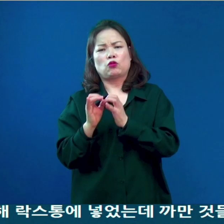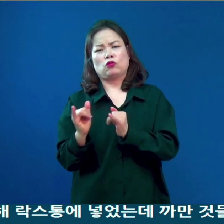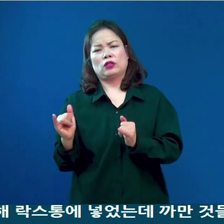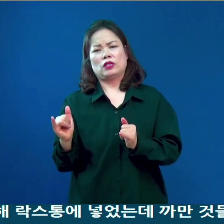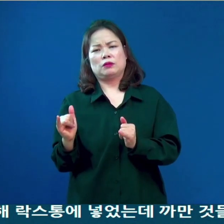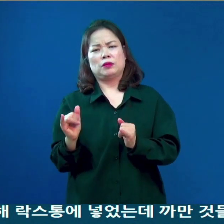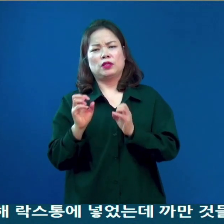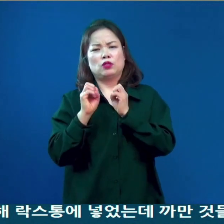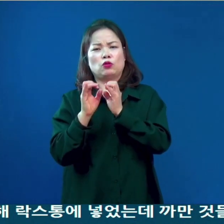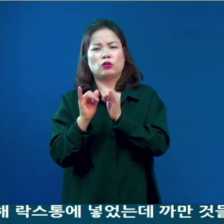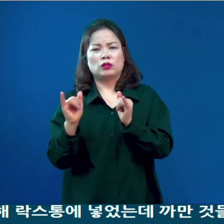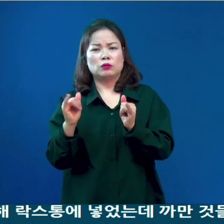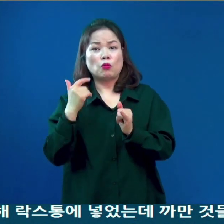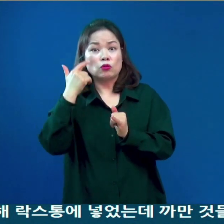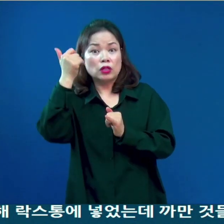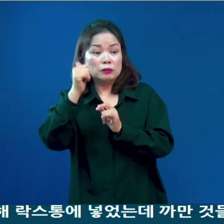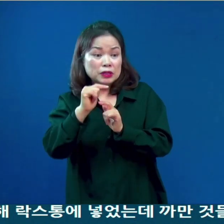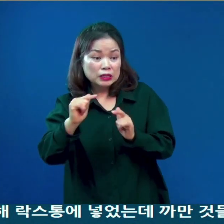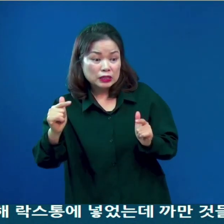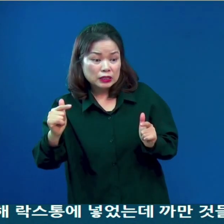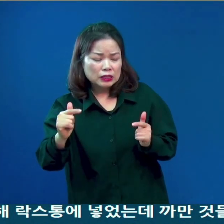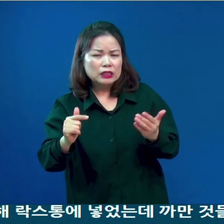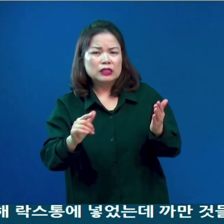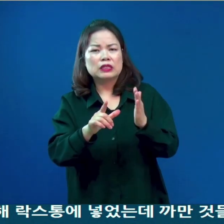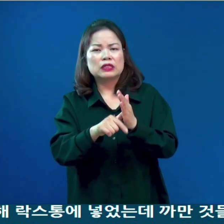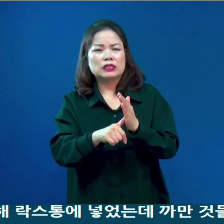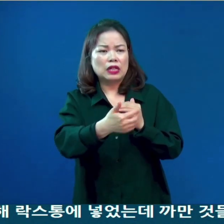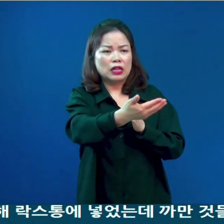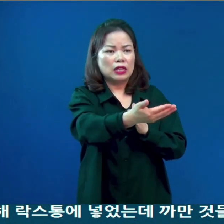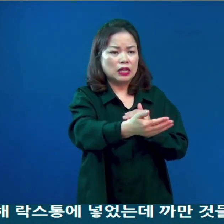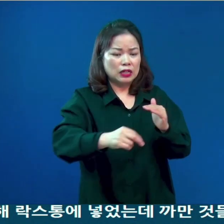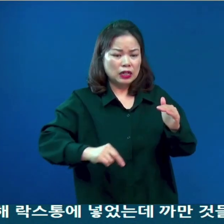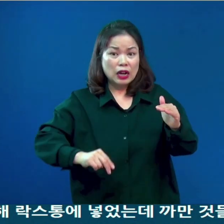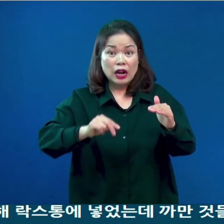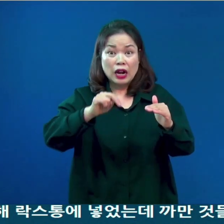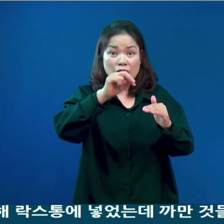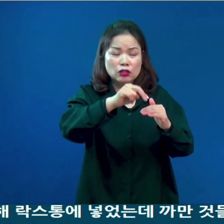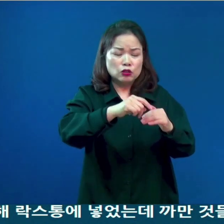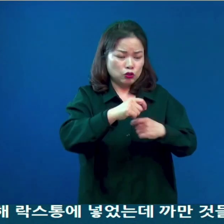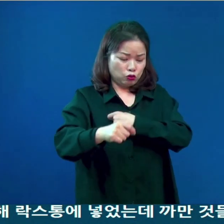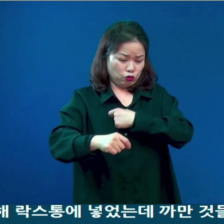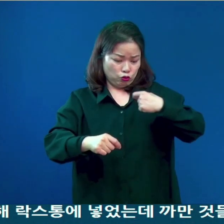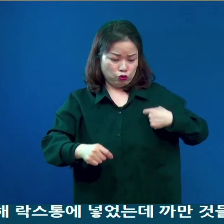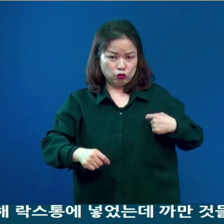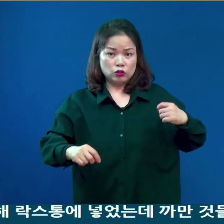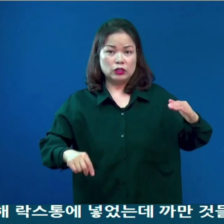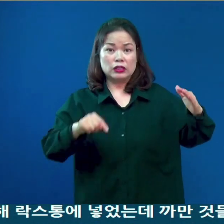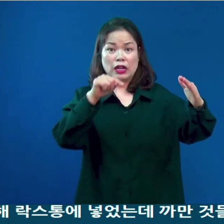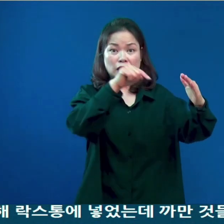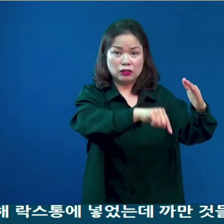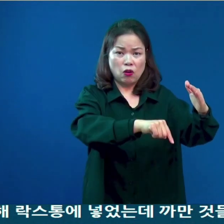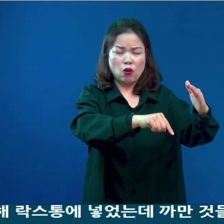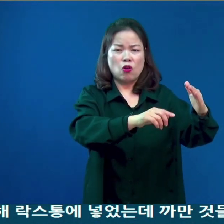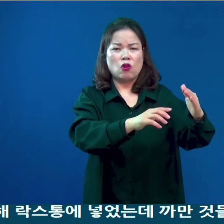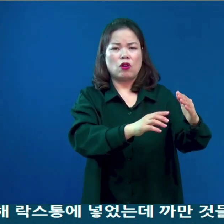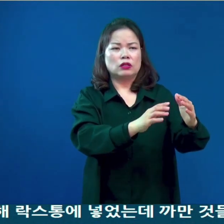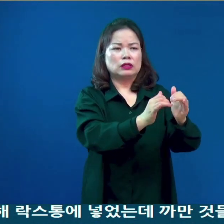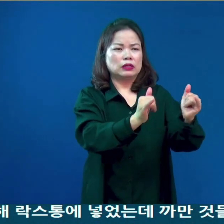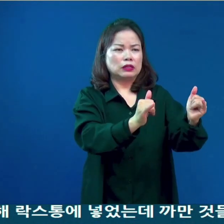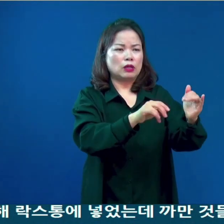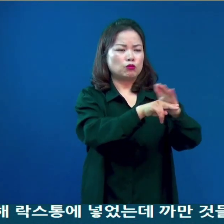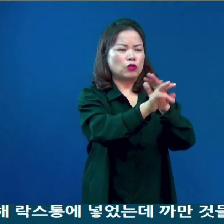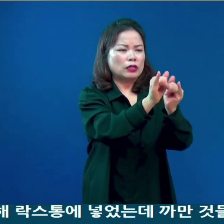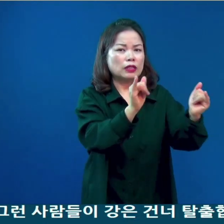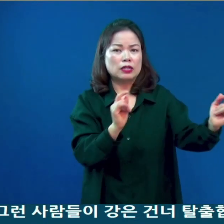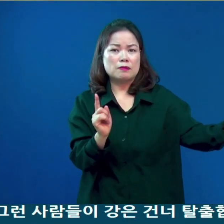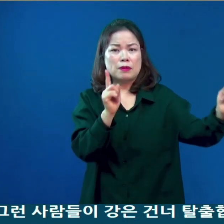선교사들이라든지 전도사라든지 목사들이 당시에 그 강을 건너가가지고 그러니까 중국을 건너가서 거기서 사람들을 만나기 시작하면서